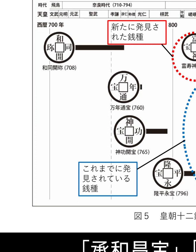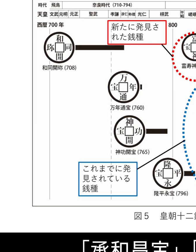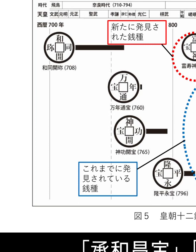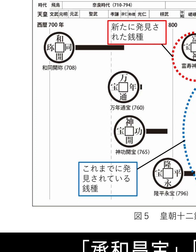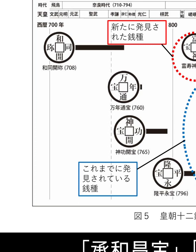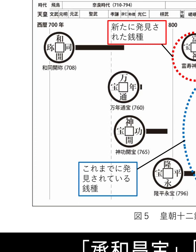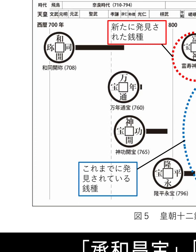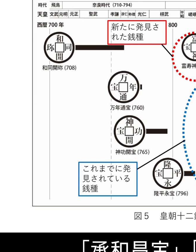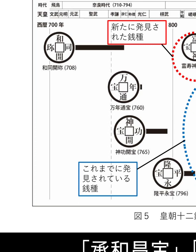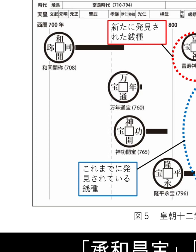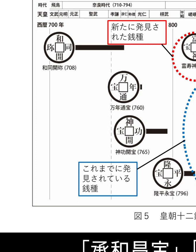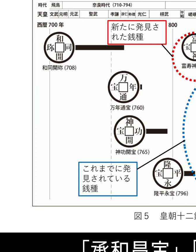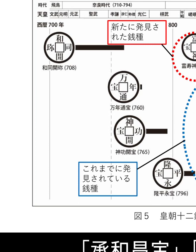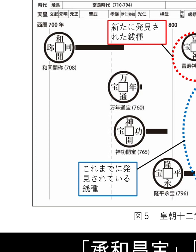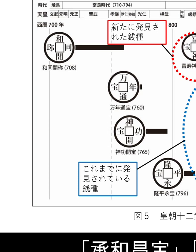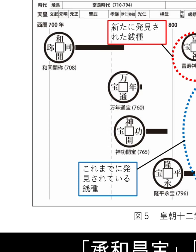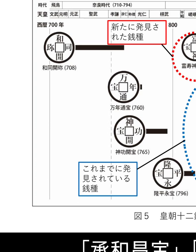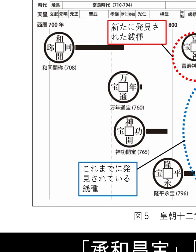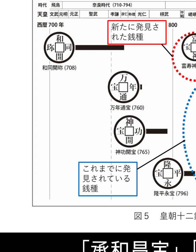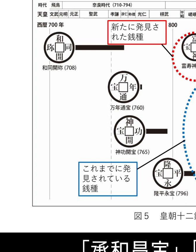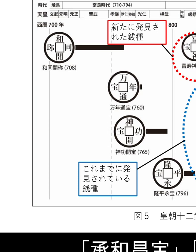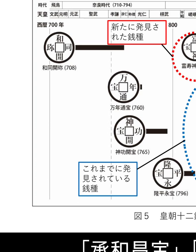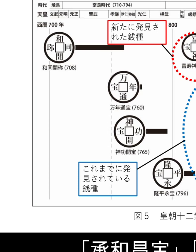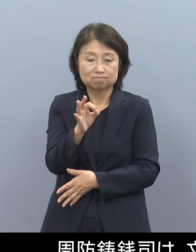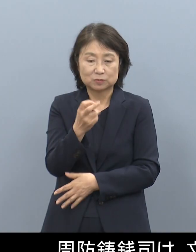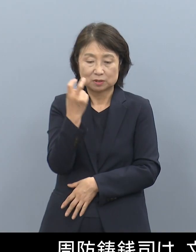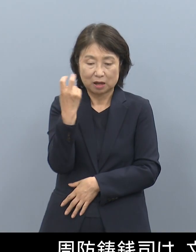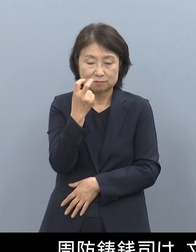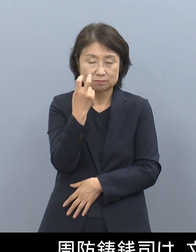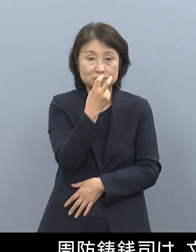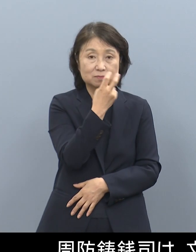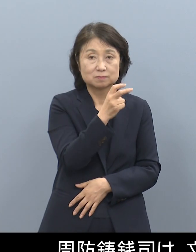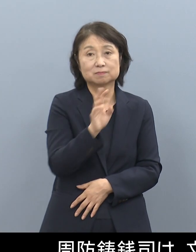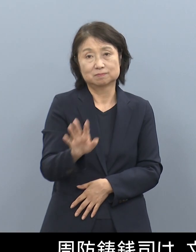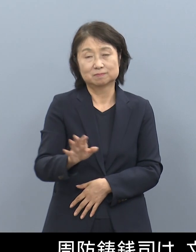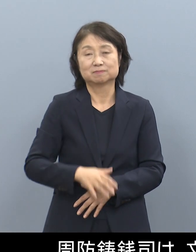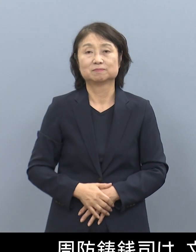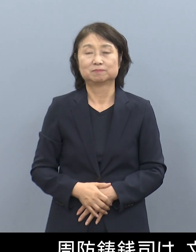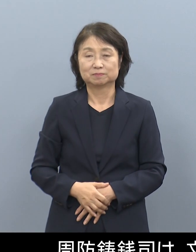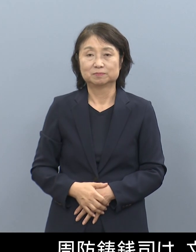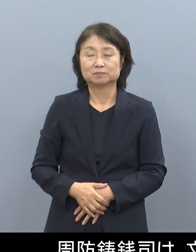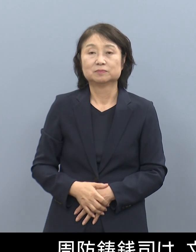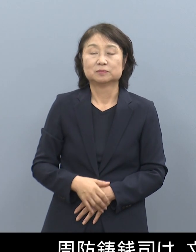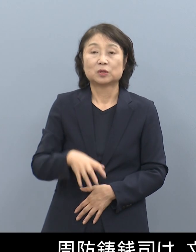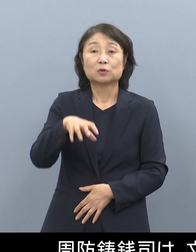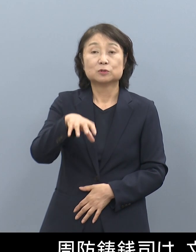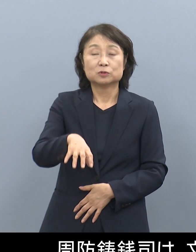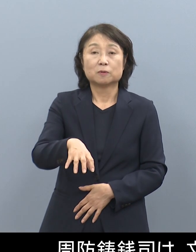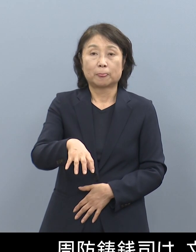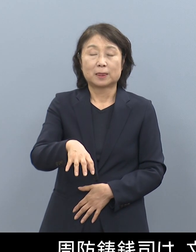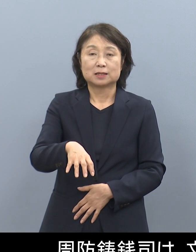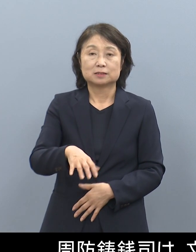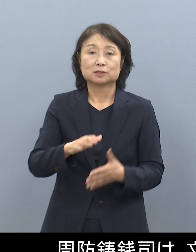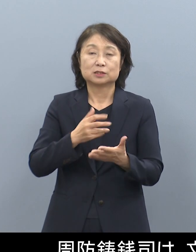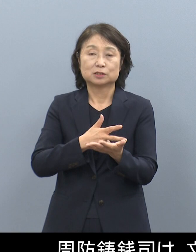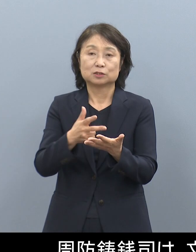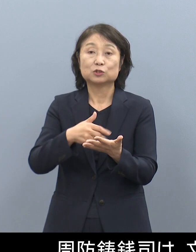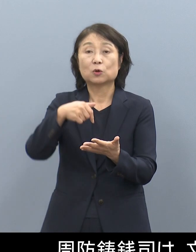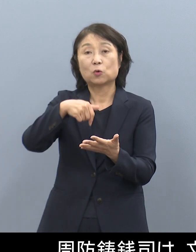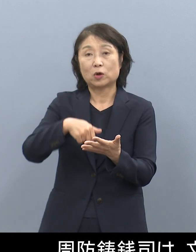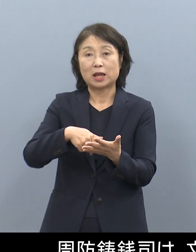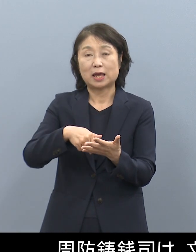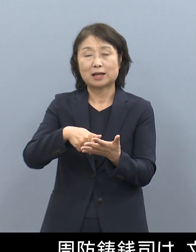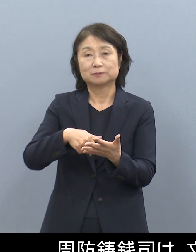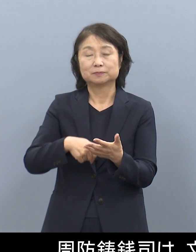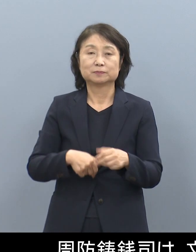の遺存樹泉を発見いたしております。周防の樹泉市は、文献資料から天